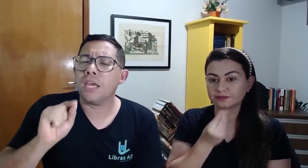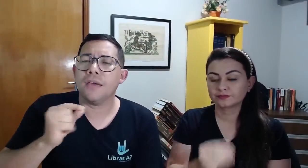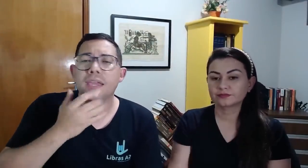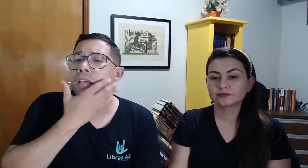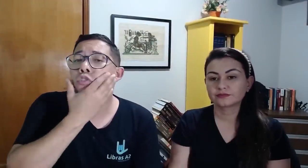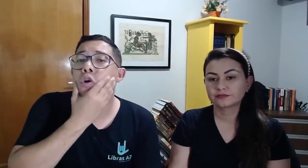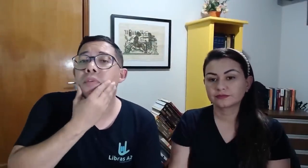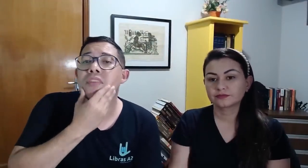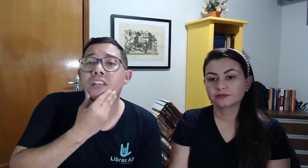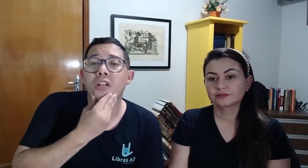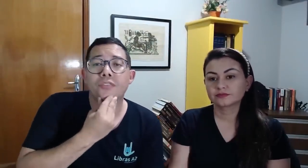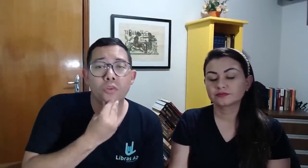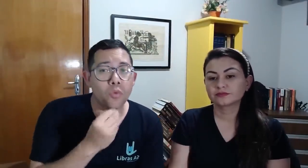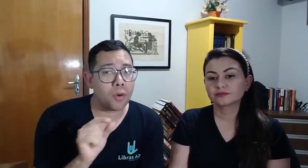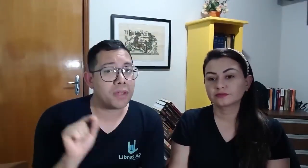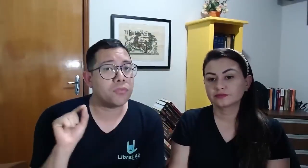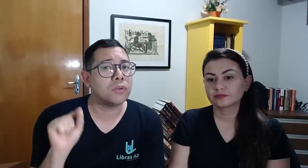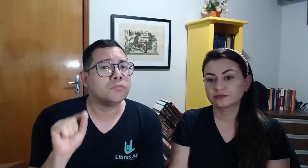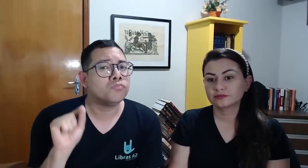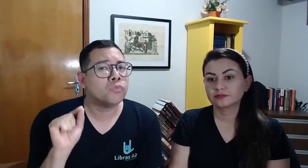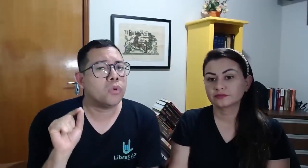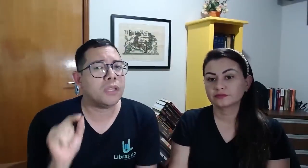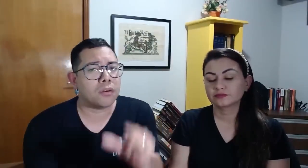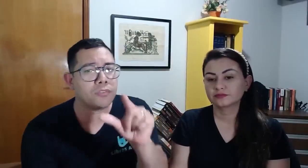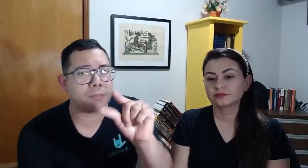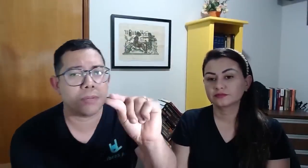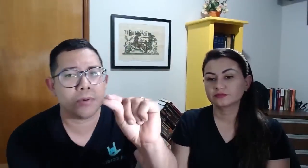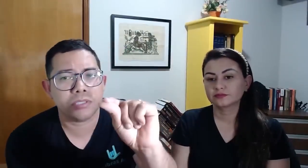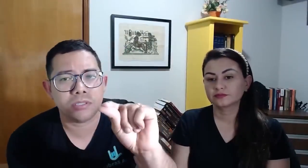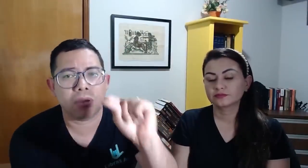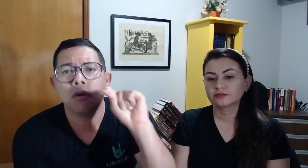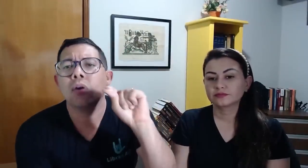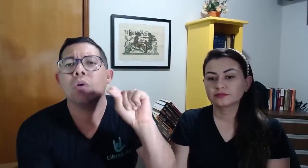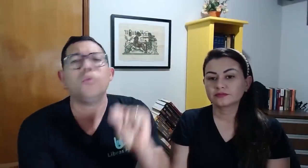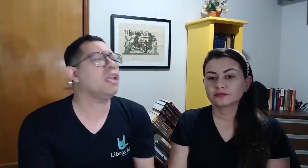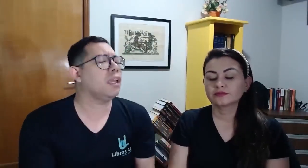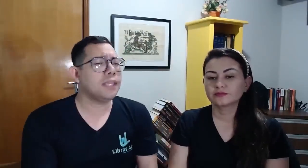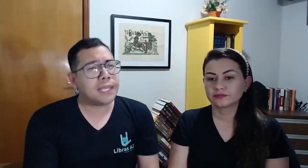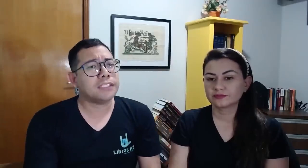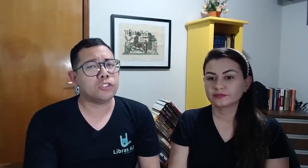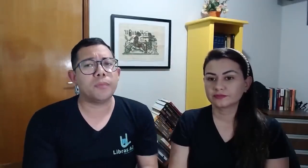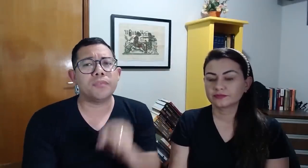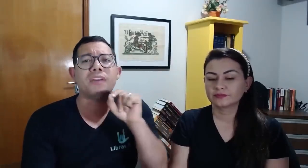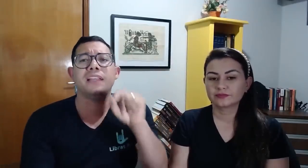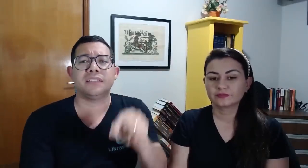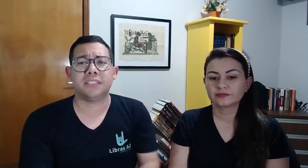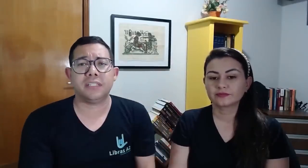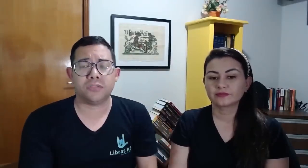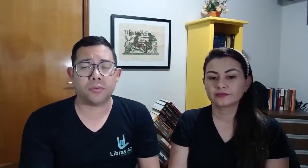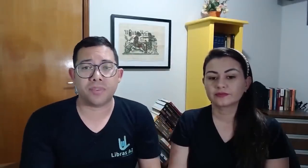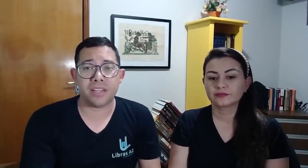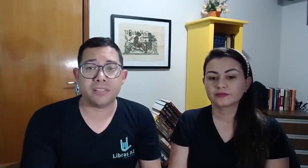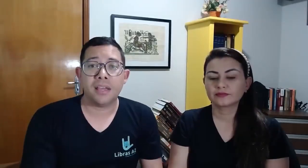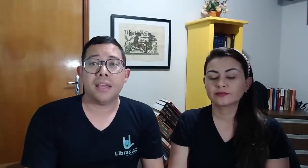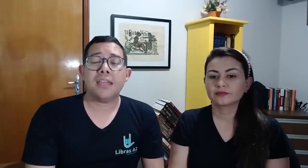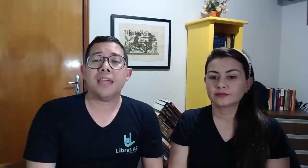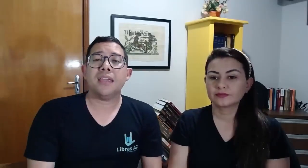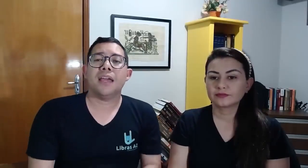quê? O que esse homem faz? Ela falou, um homem. Ela falou, o quê? Ó, a forma da mão assim, ó. O quê? O que esse homem faz? O que esse homem faz? E aí, ela